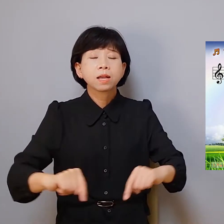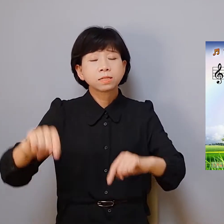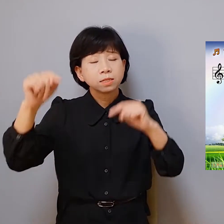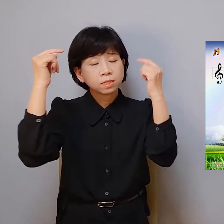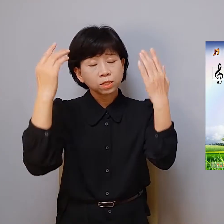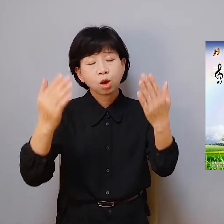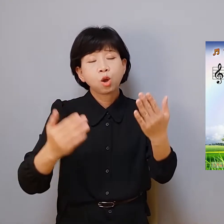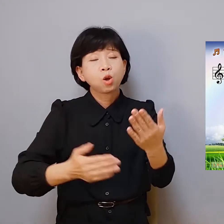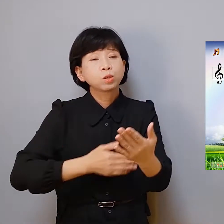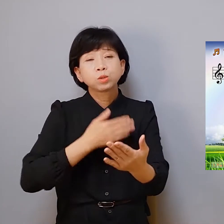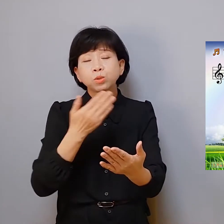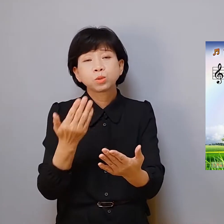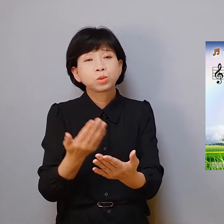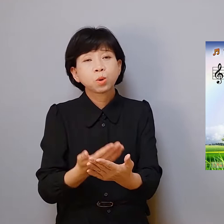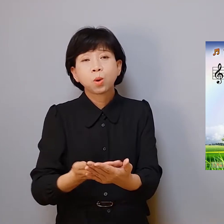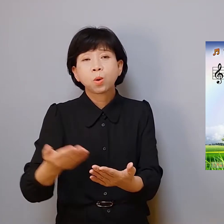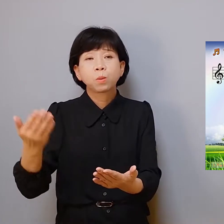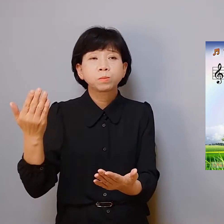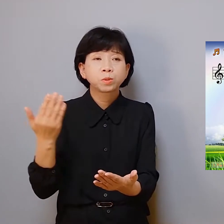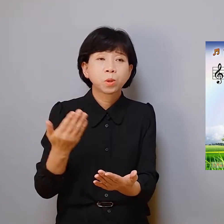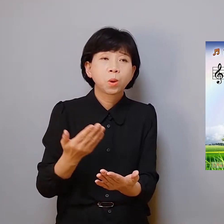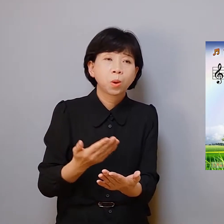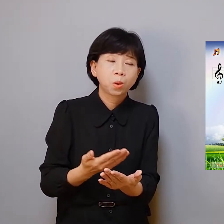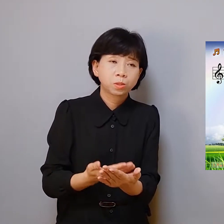우리를 다스려